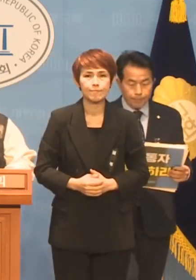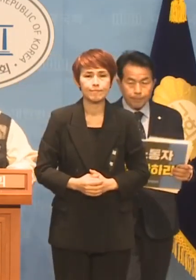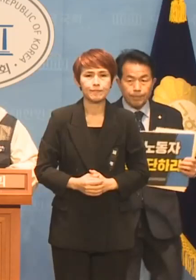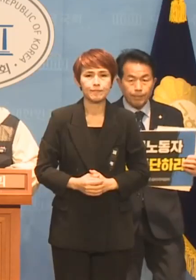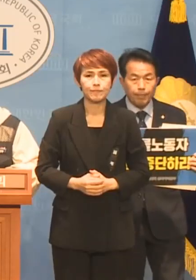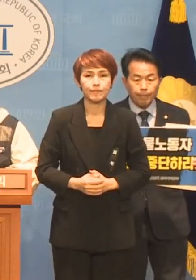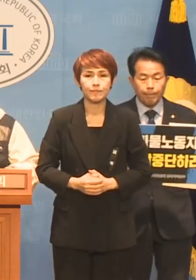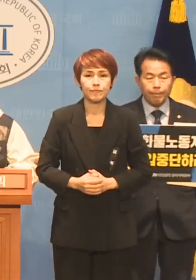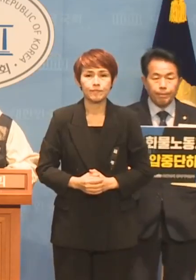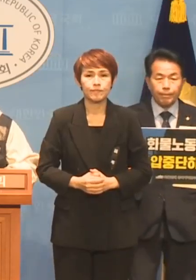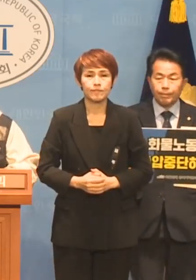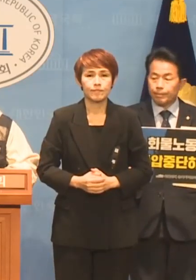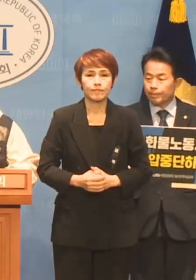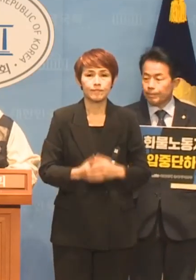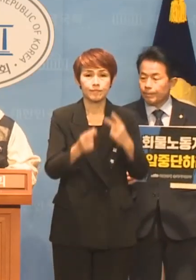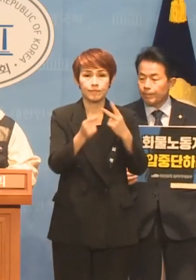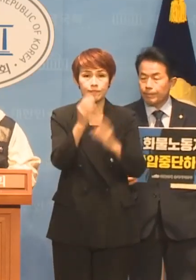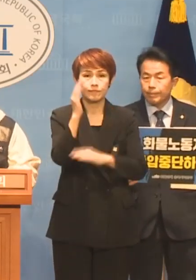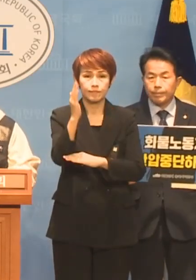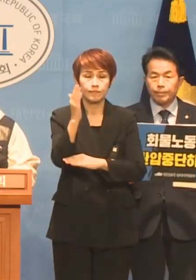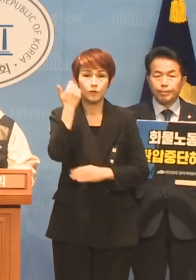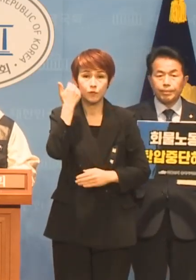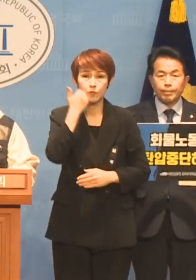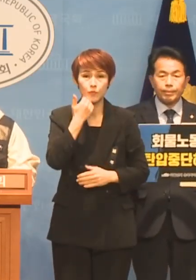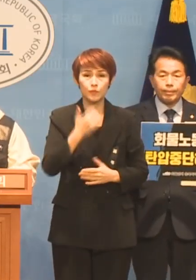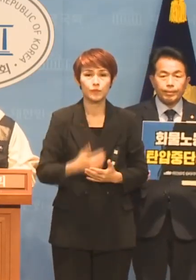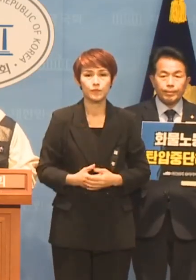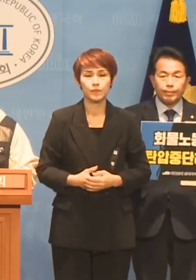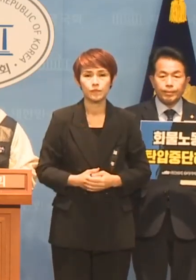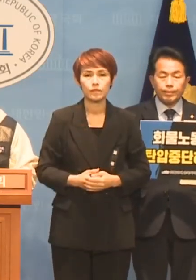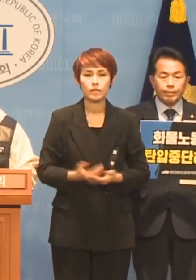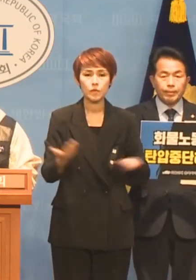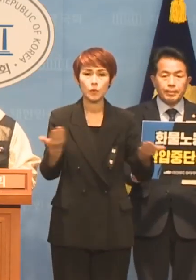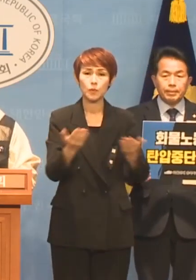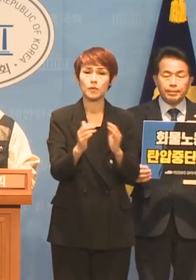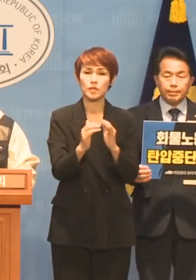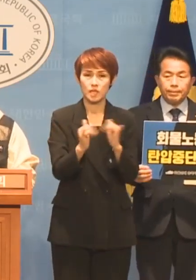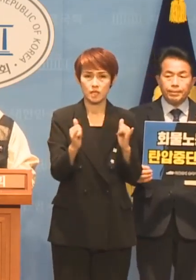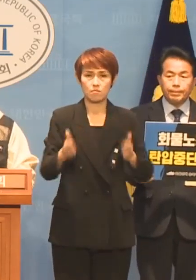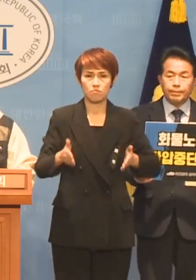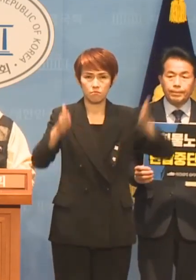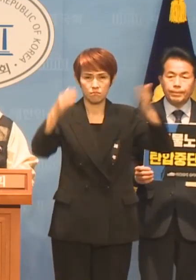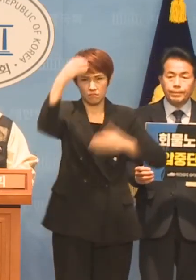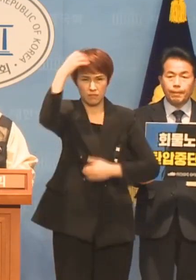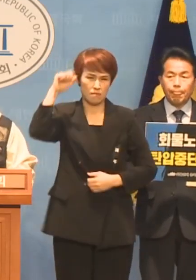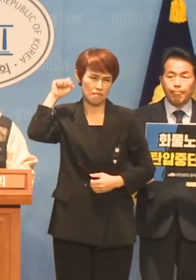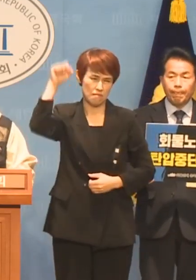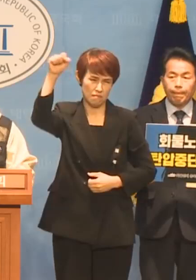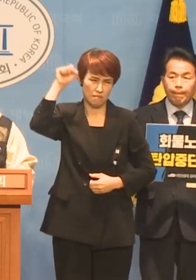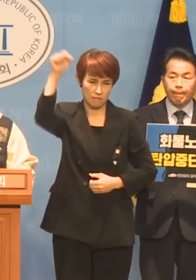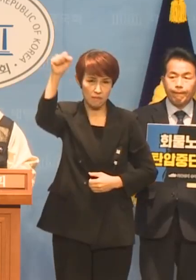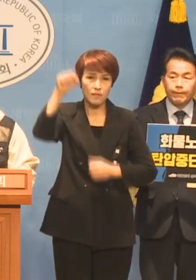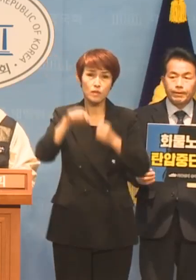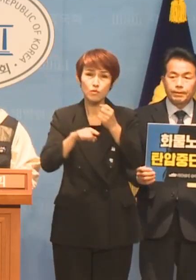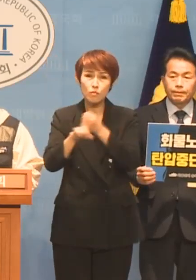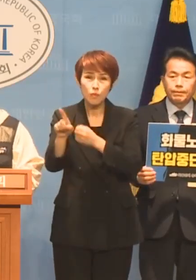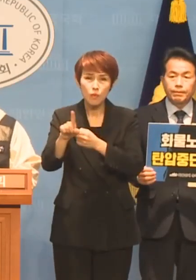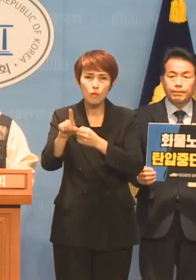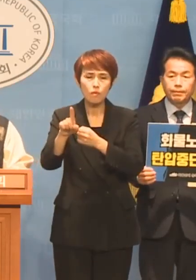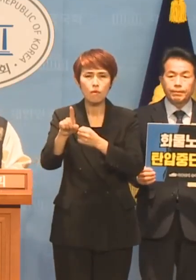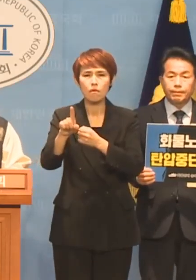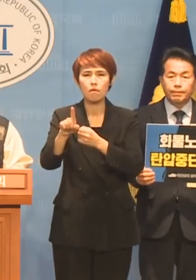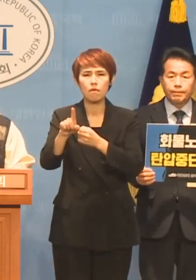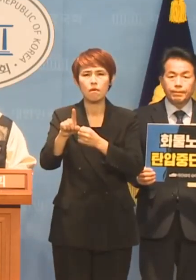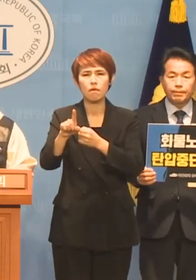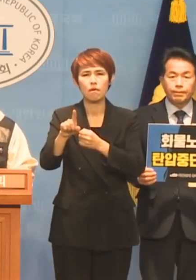네, 다음 발언을 이어서 좀 들어보도록 하겠습니다. 노동자들이 고공농성을 한다는 것은 더 이상 물러날 곳